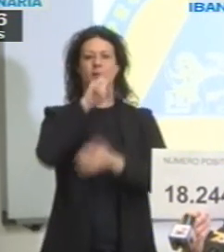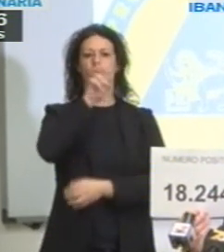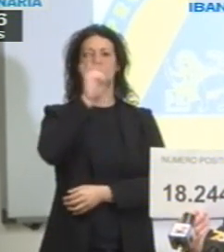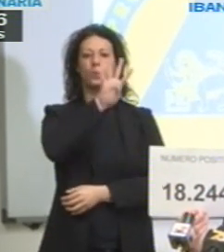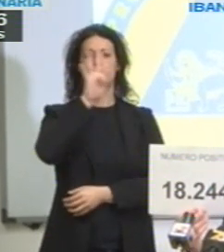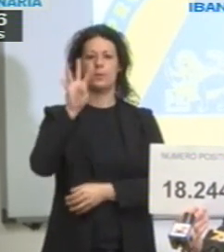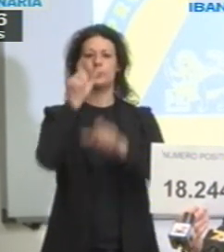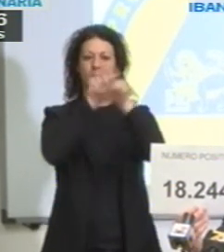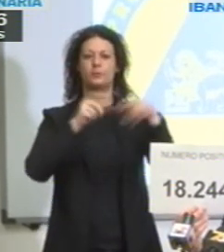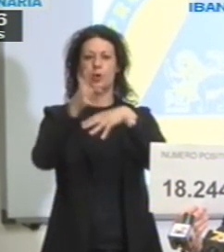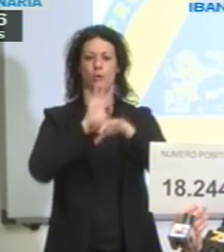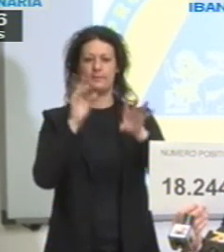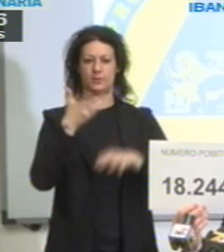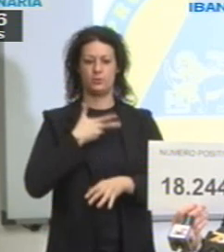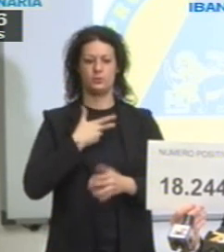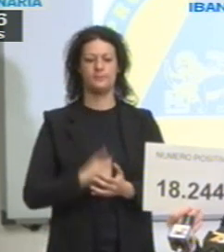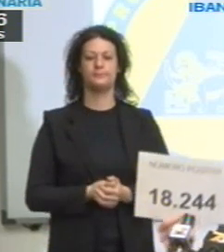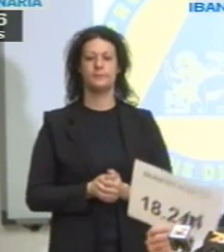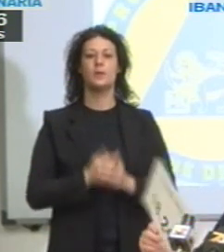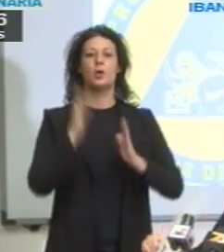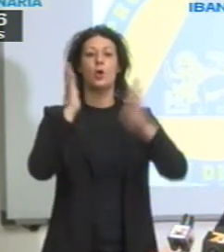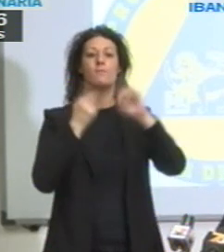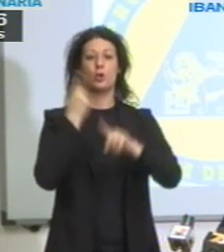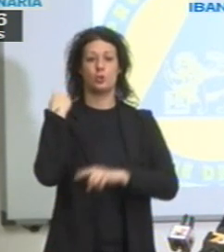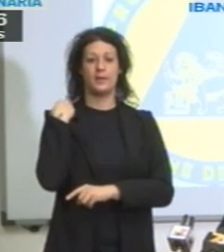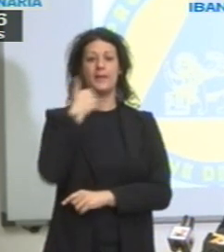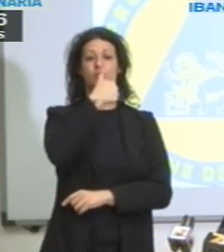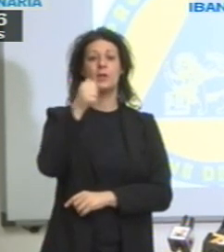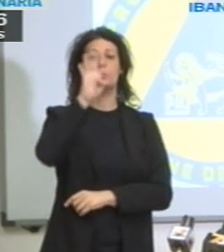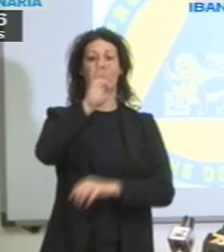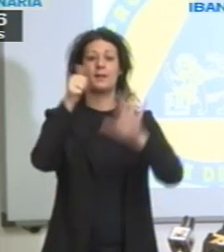18.244 positivi e sono 146 in più rispetto a ieri.